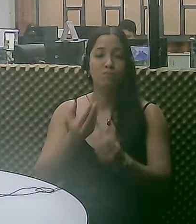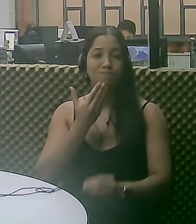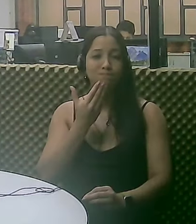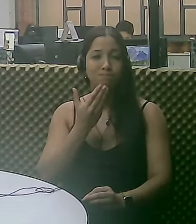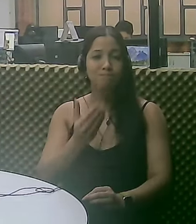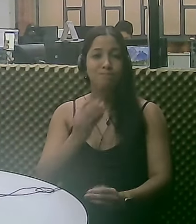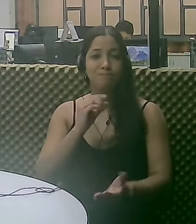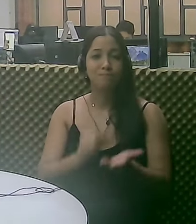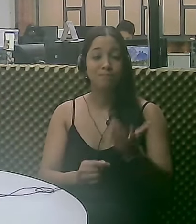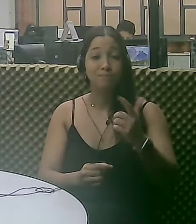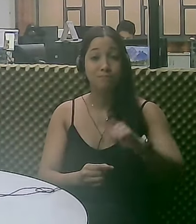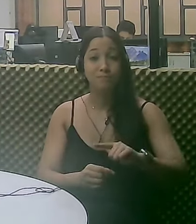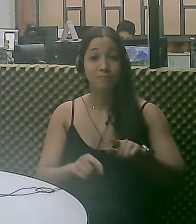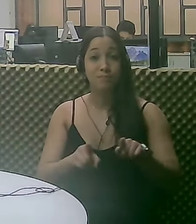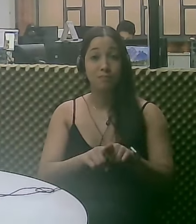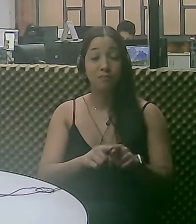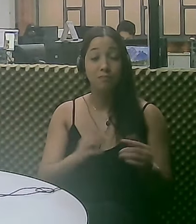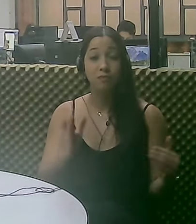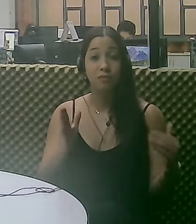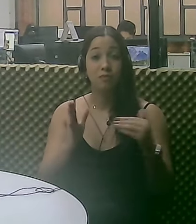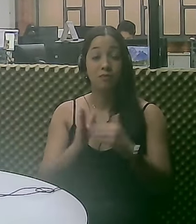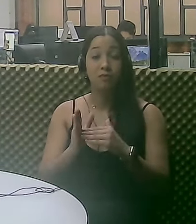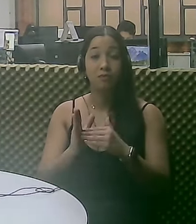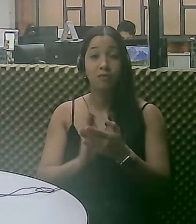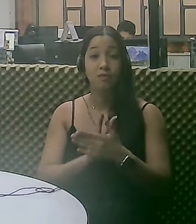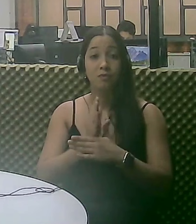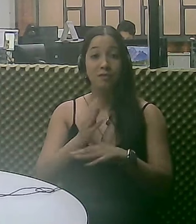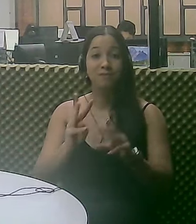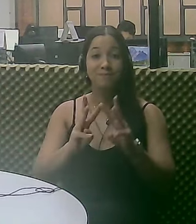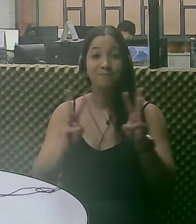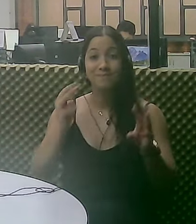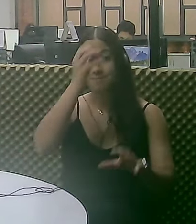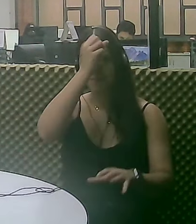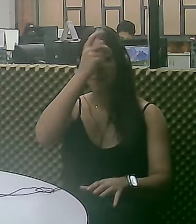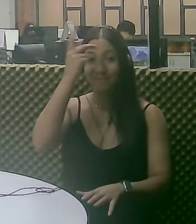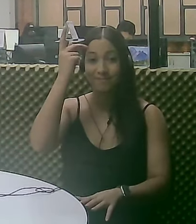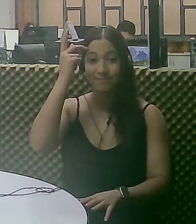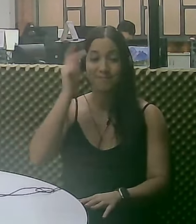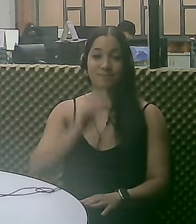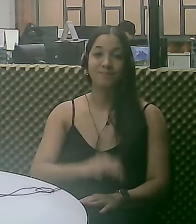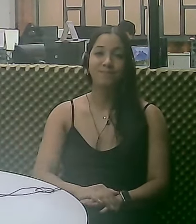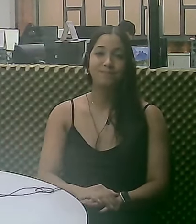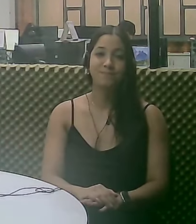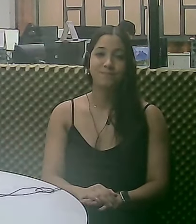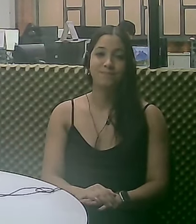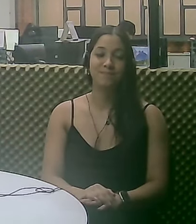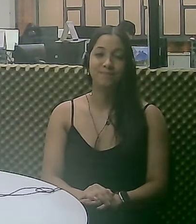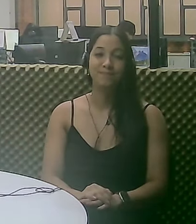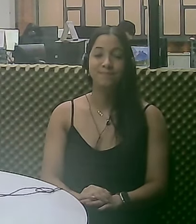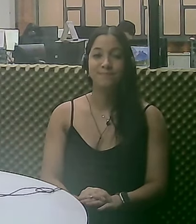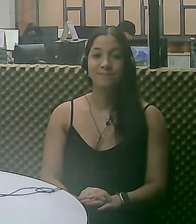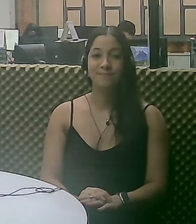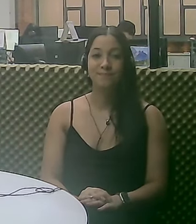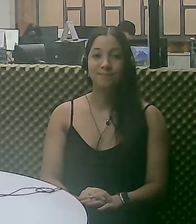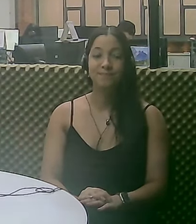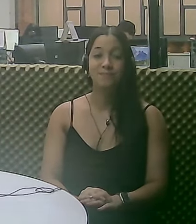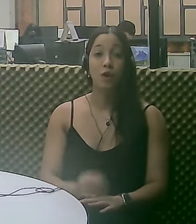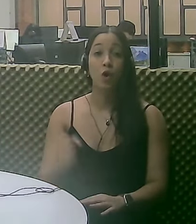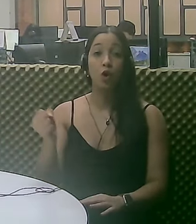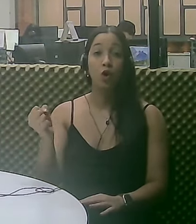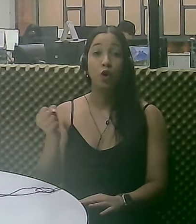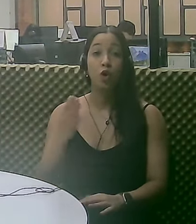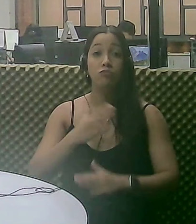pedido de rematrícula e os prazos, basta acessar o portal da Prefeitura. Em função da